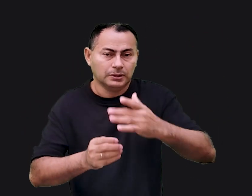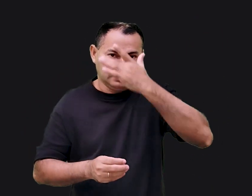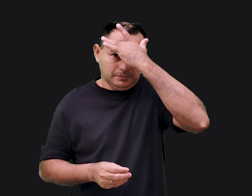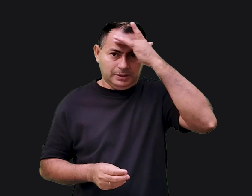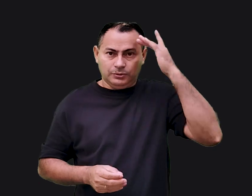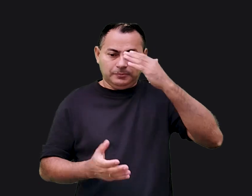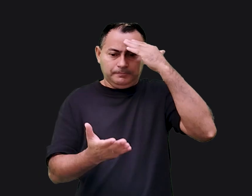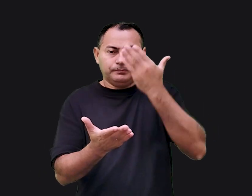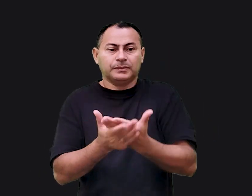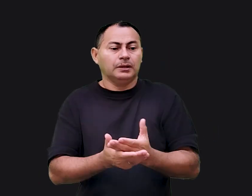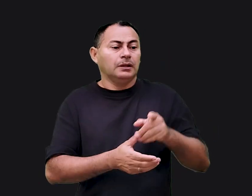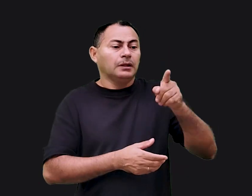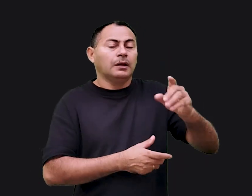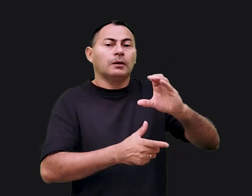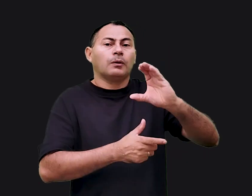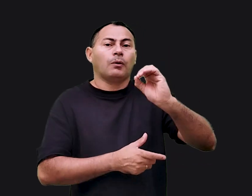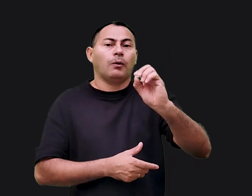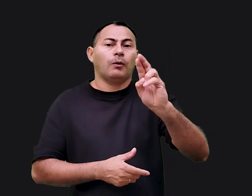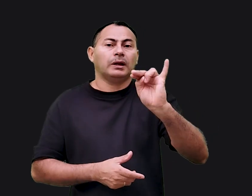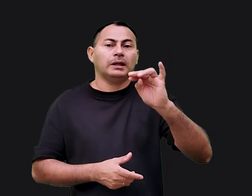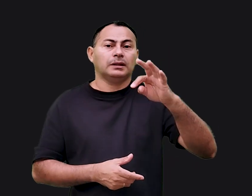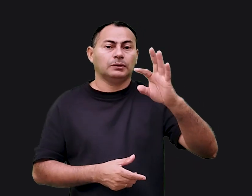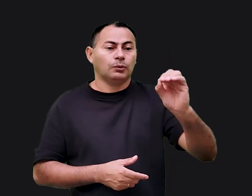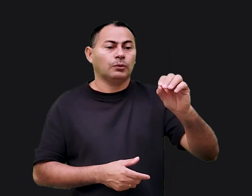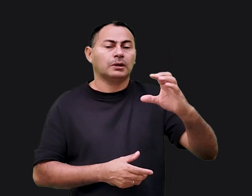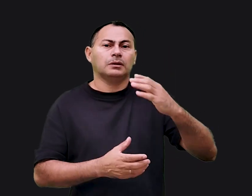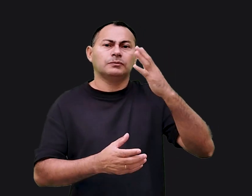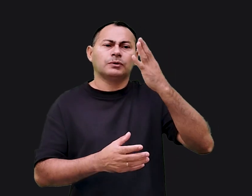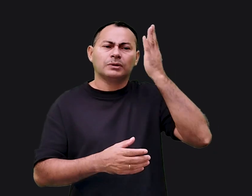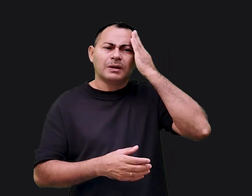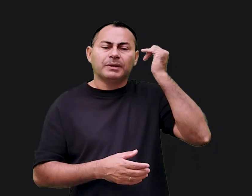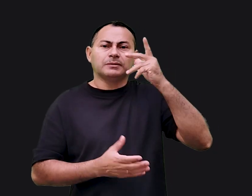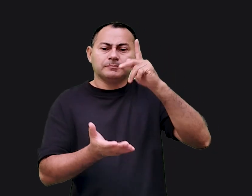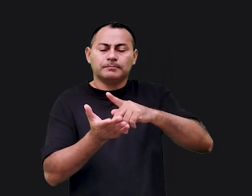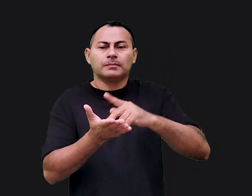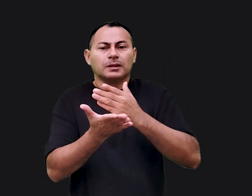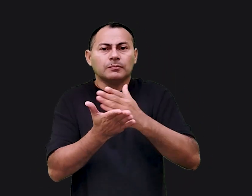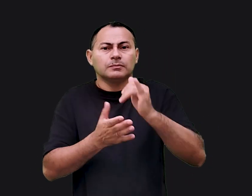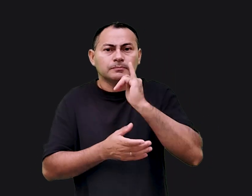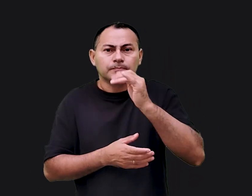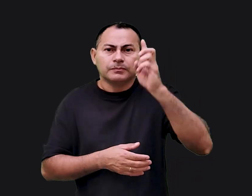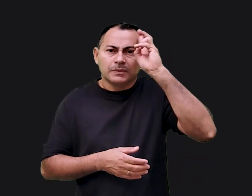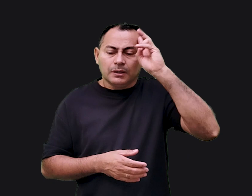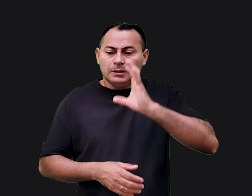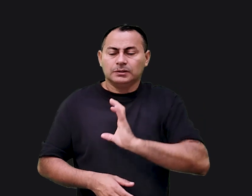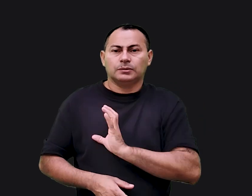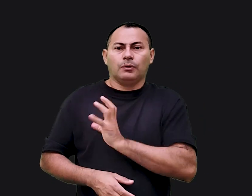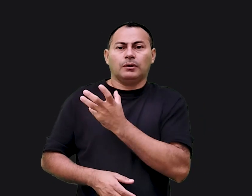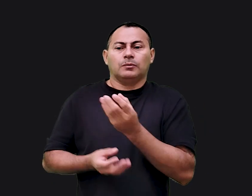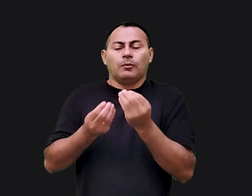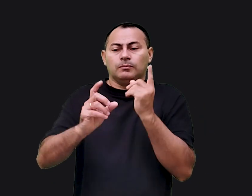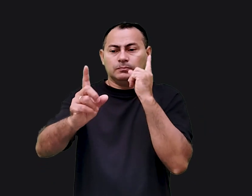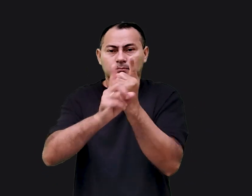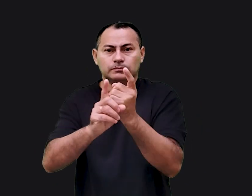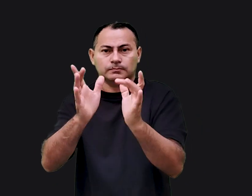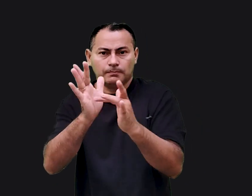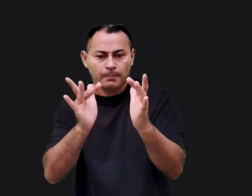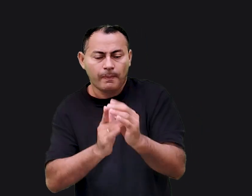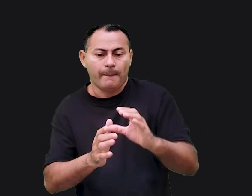crê foi em Corinto que ele descobriu esta verdade ele passou a contar a história da sua conversão de Como encontrou Jesus o